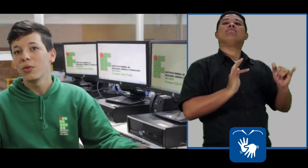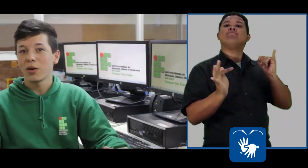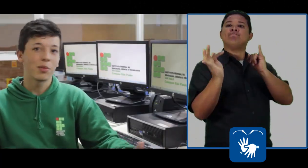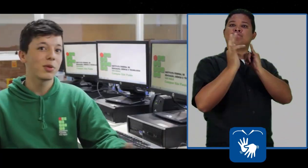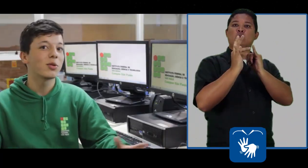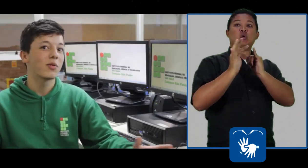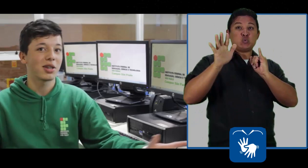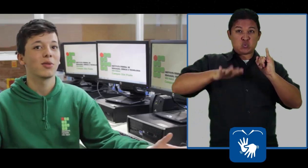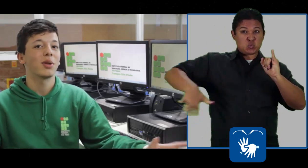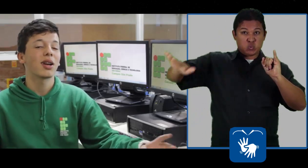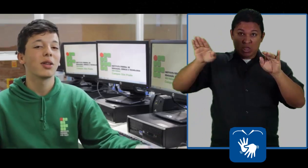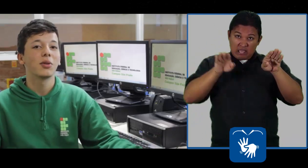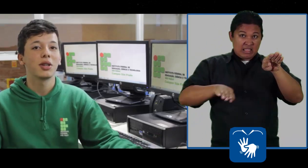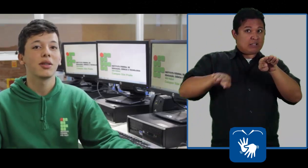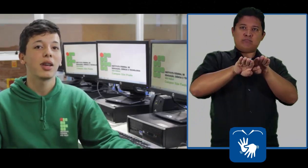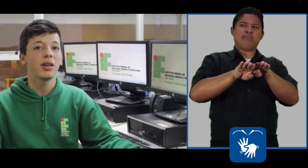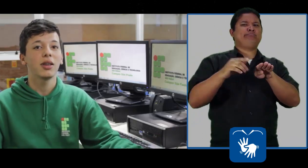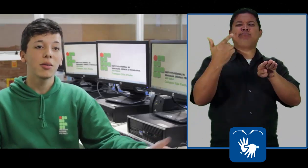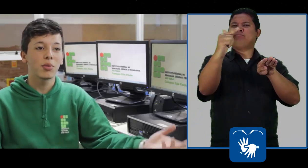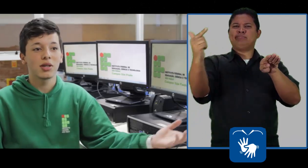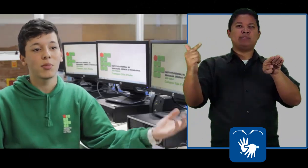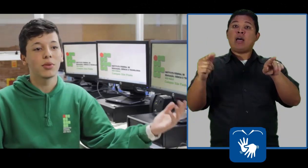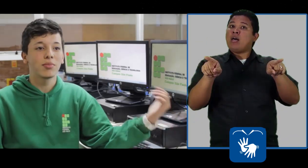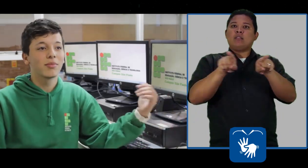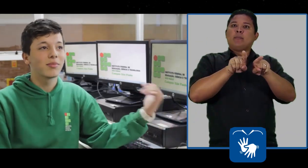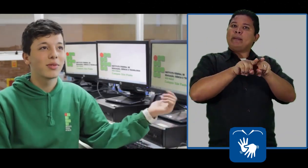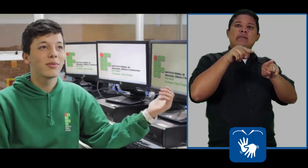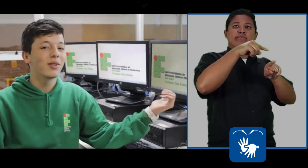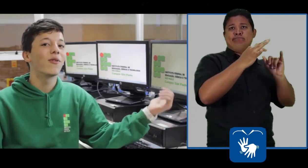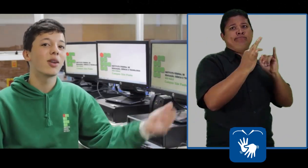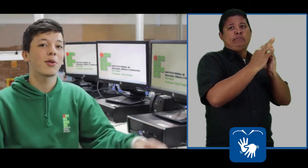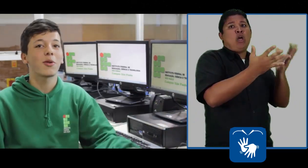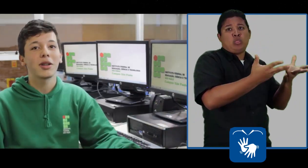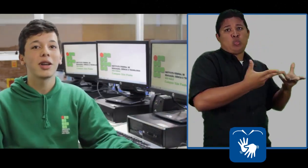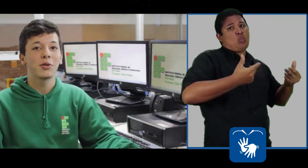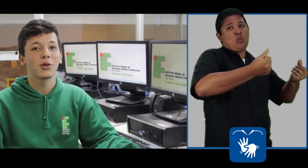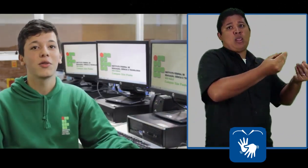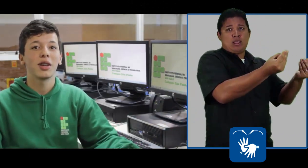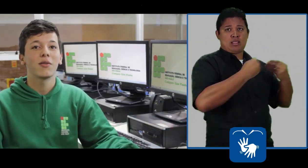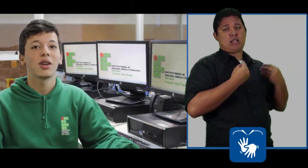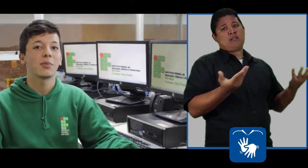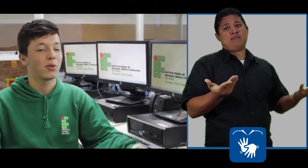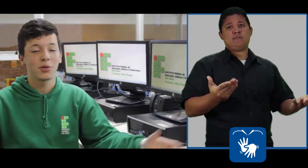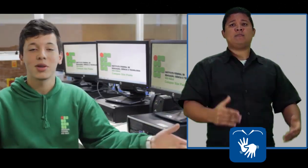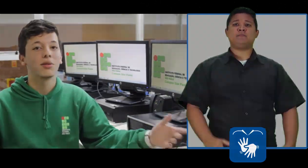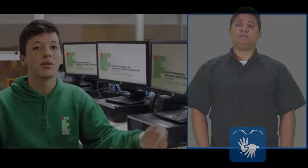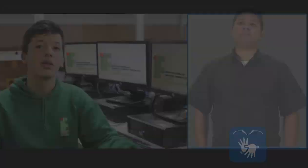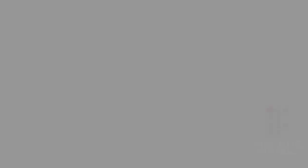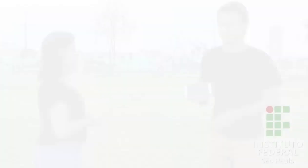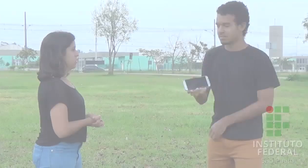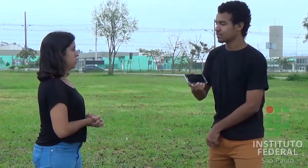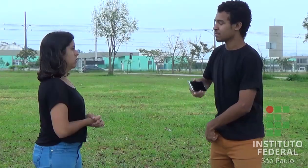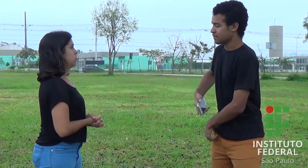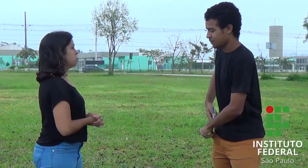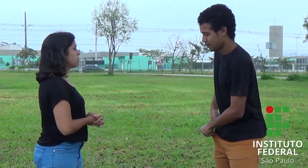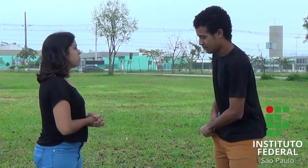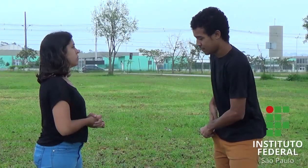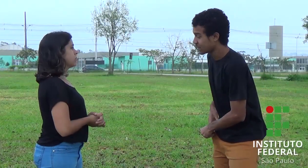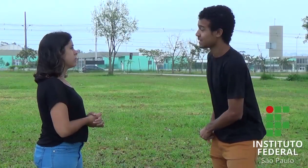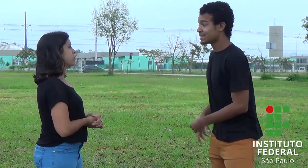é qualquer pessoa que você acha no mercado hoje que tem e que, por exemplo, se forma com a qualidade que o Instituto Federal fornece para todos os alunos dele.